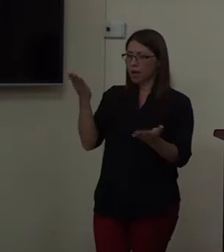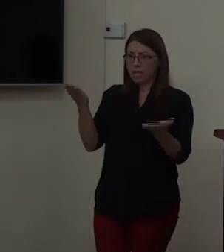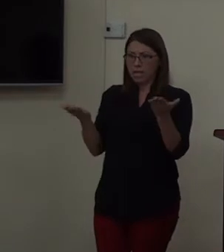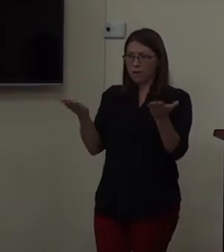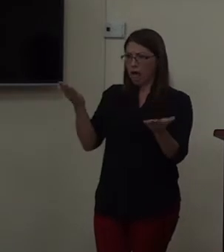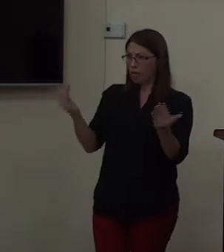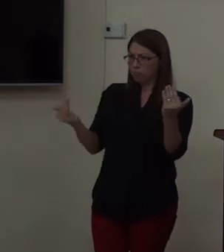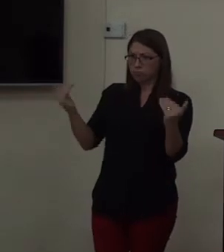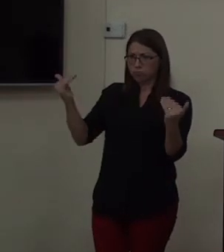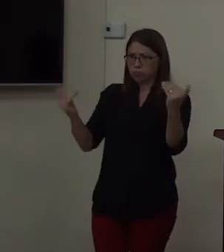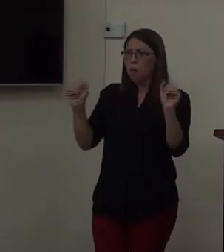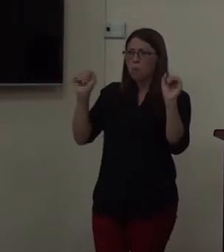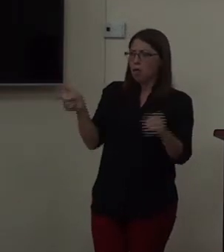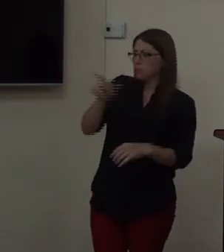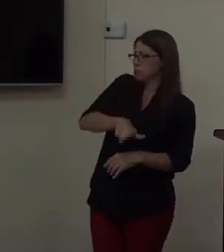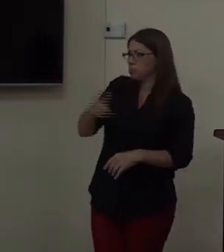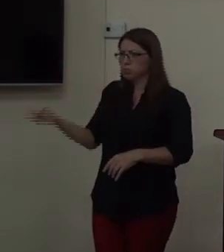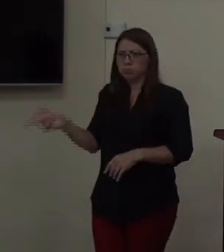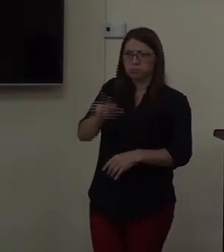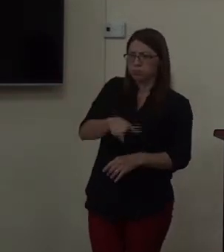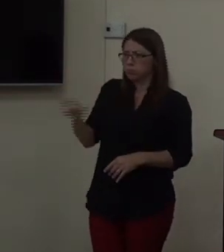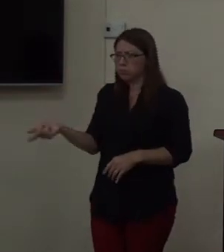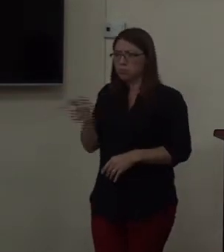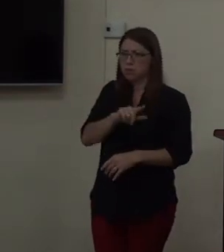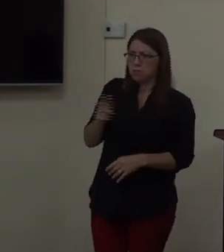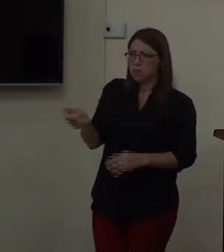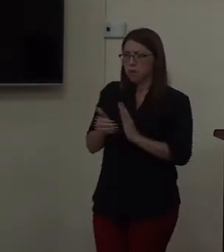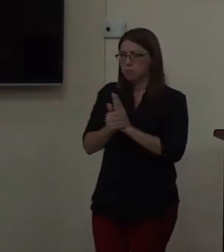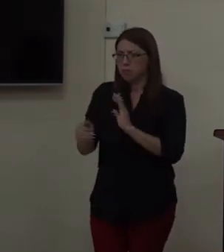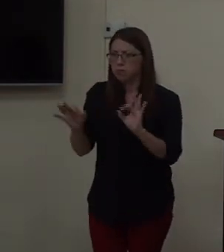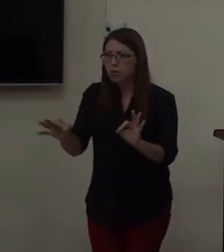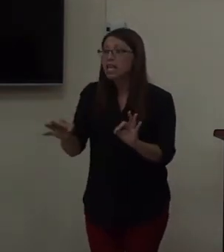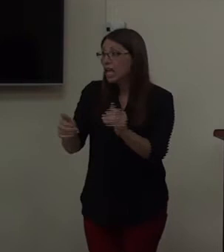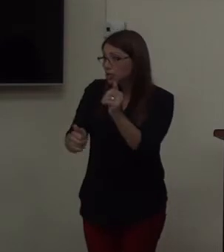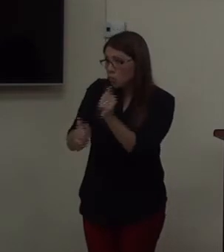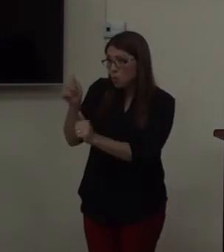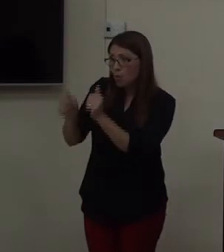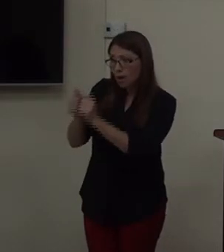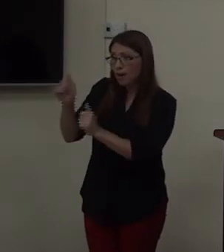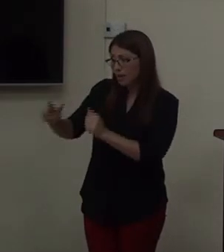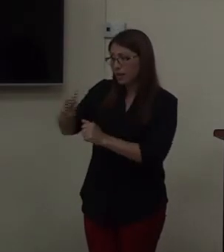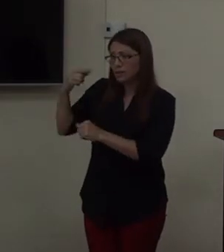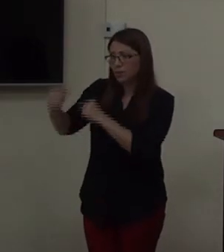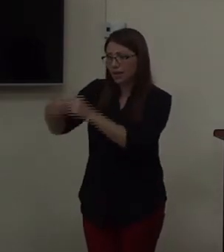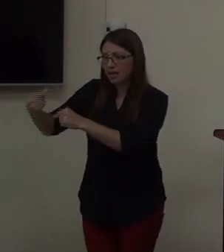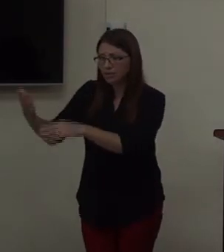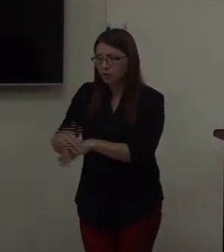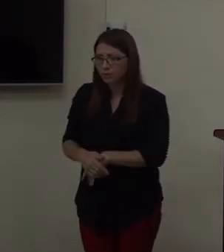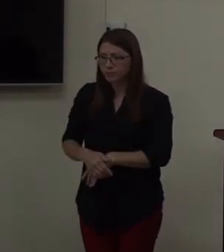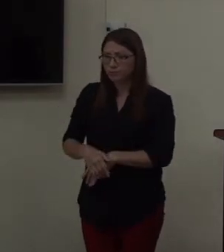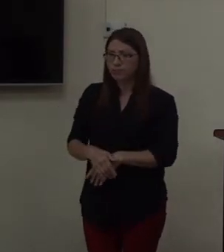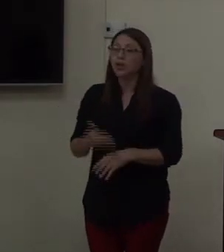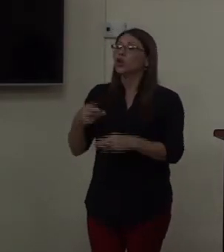da lo mismo pasar de una a la otra, ¿verdad?, que es una buena parte de la segunda generación. Lo que se ha llamado